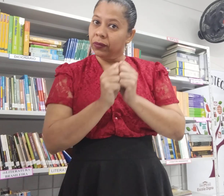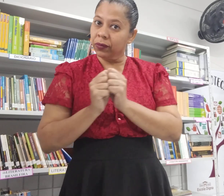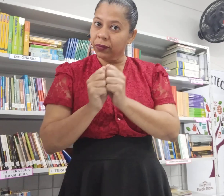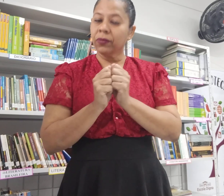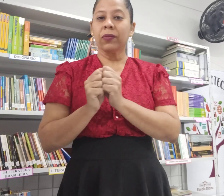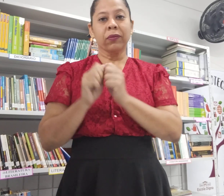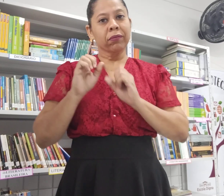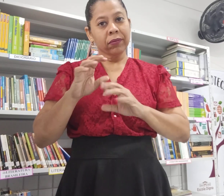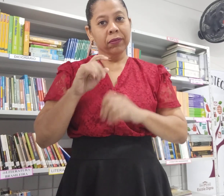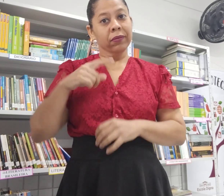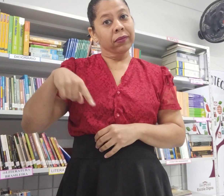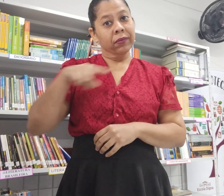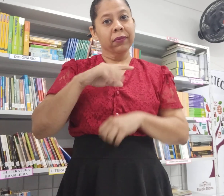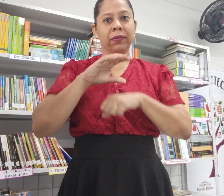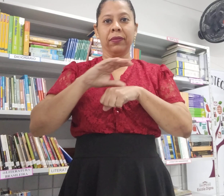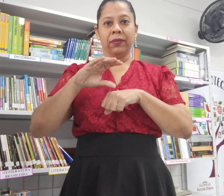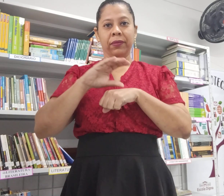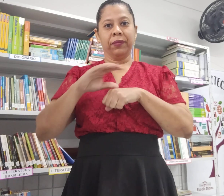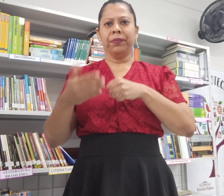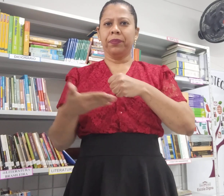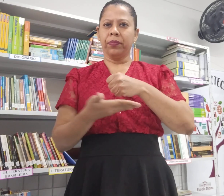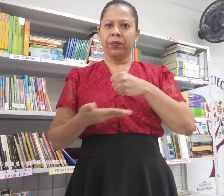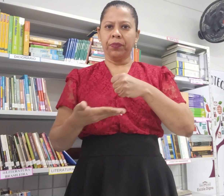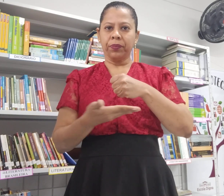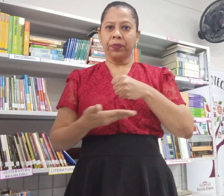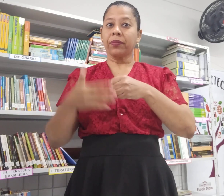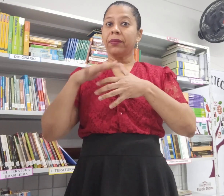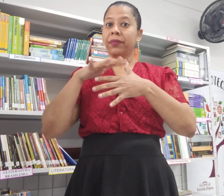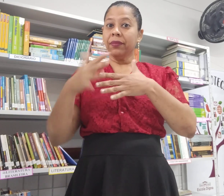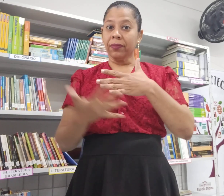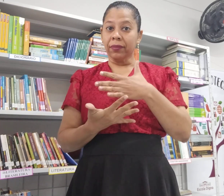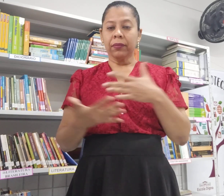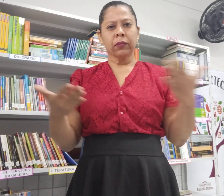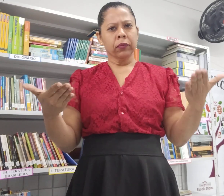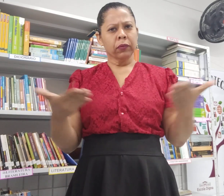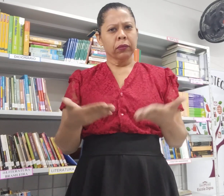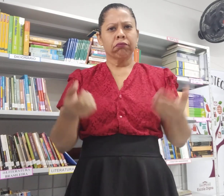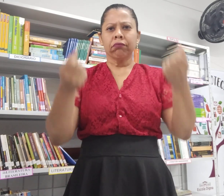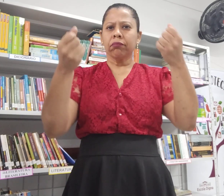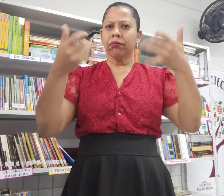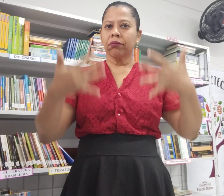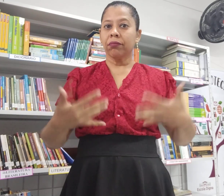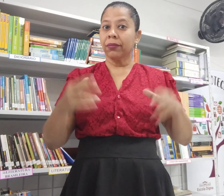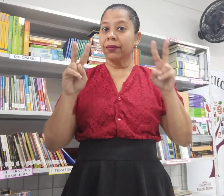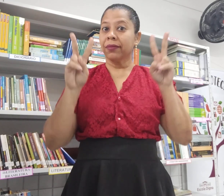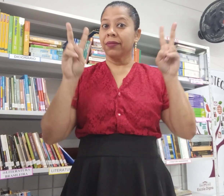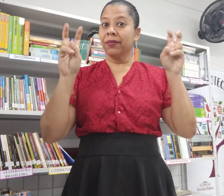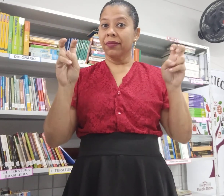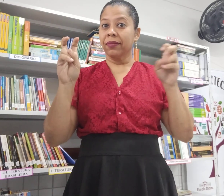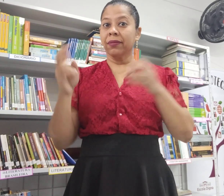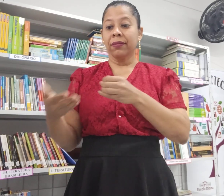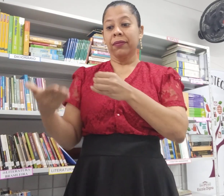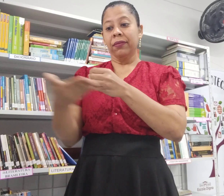falar um pouco sobre os fundamentos da educação de surdos. Então,